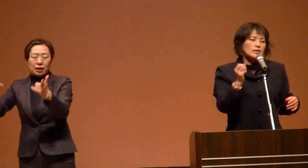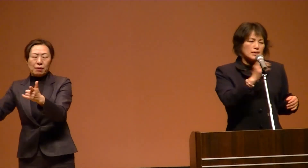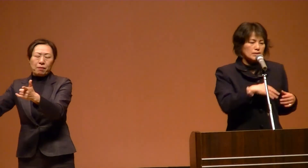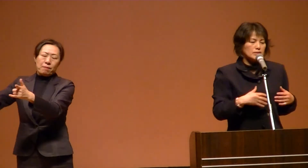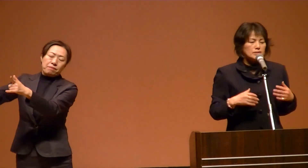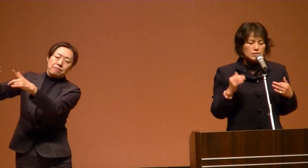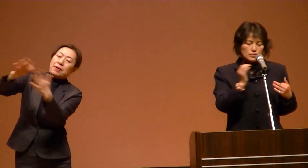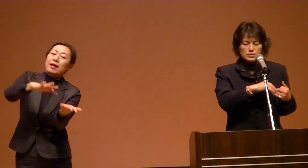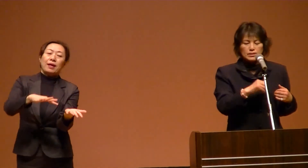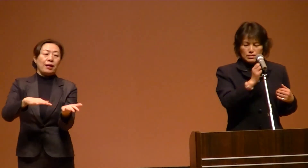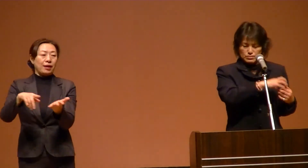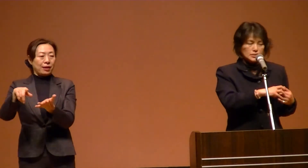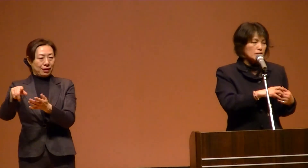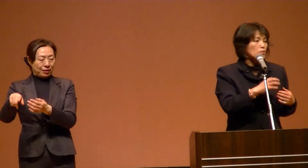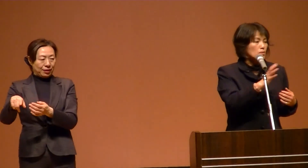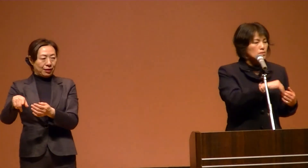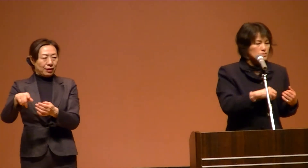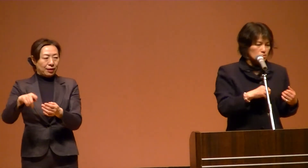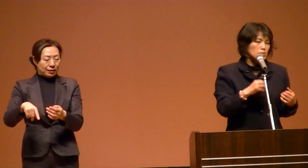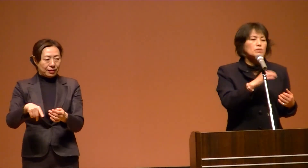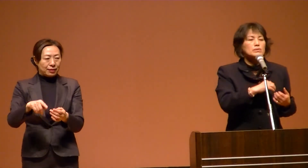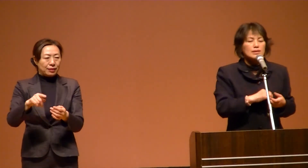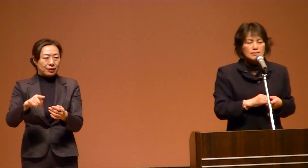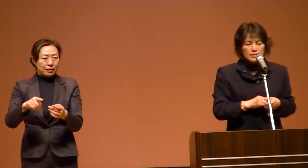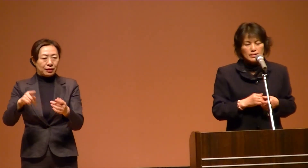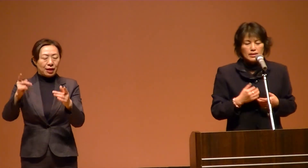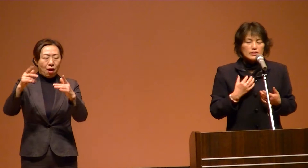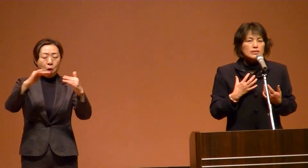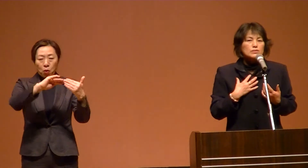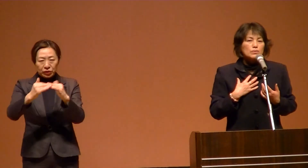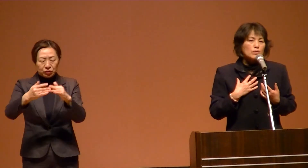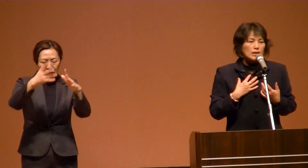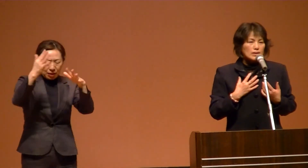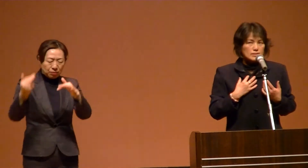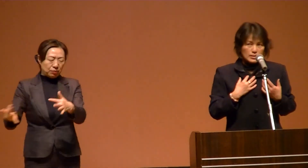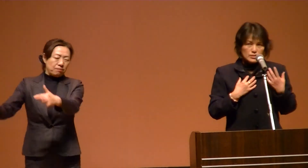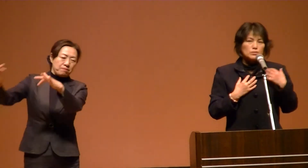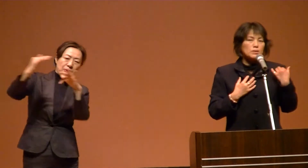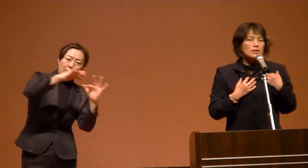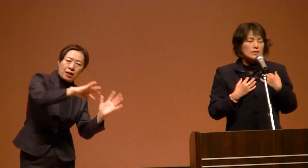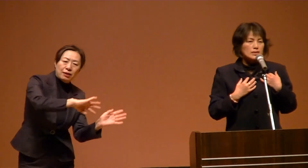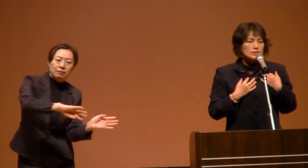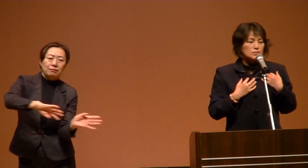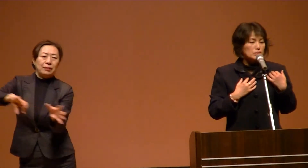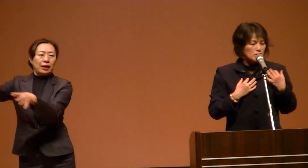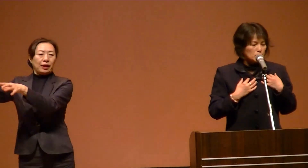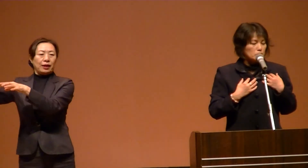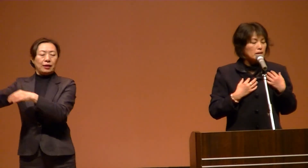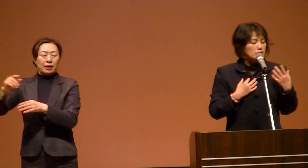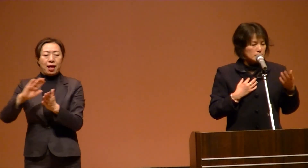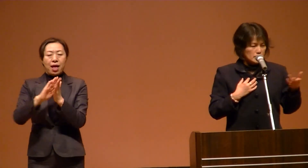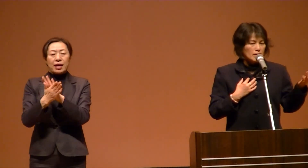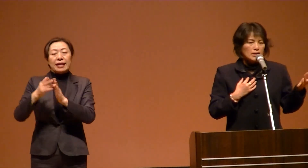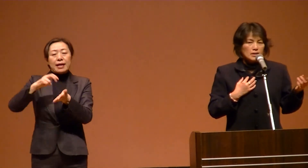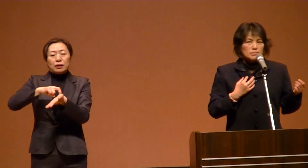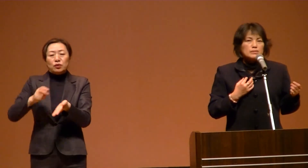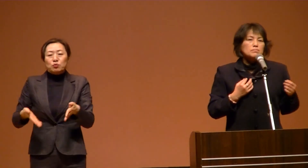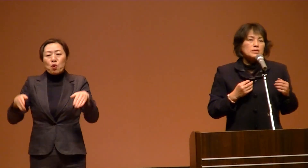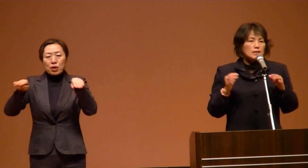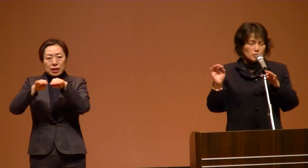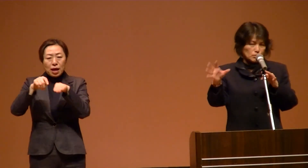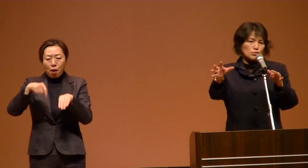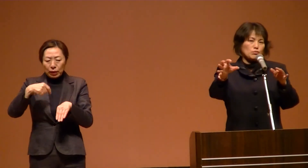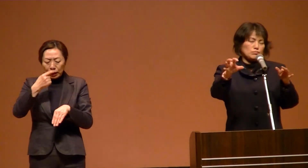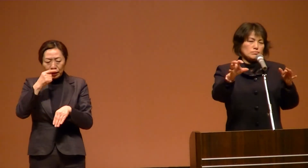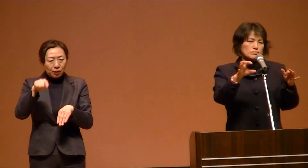ようにあの家を飲み込んでって、でそこから県立病院から私の家も見えるし、ま